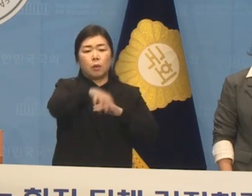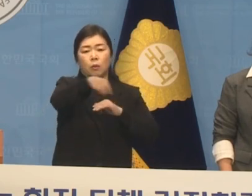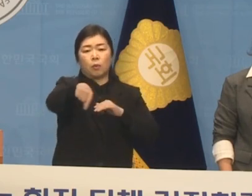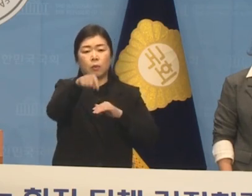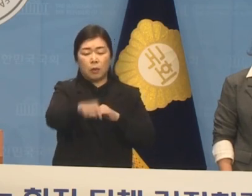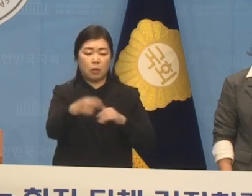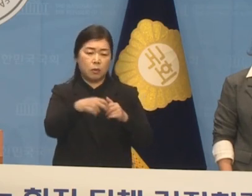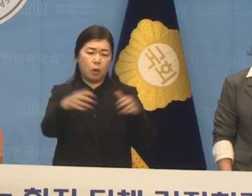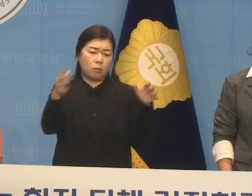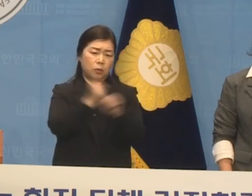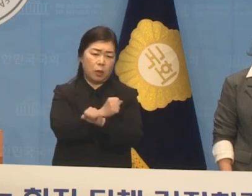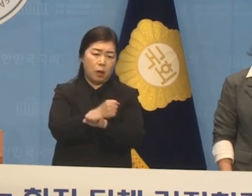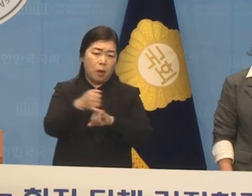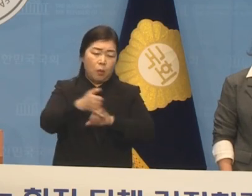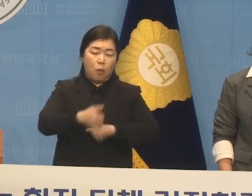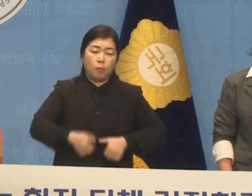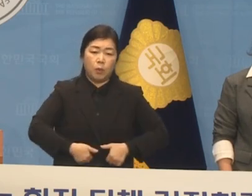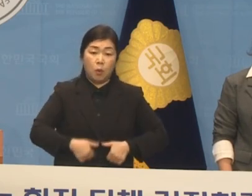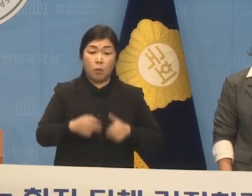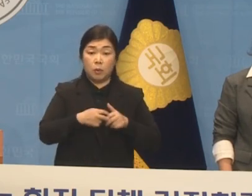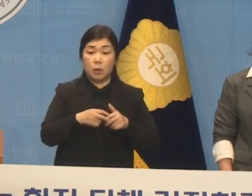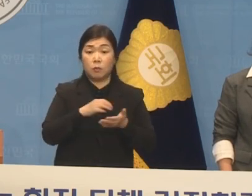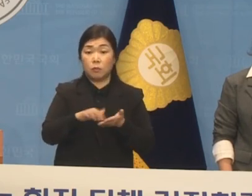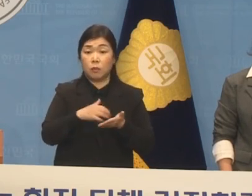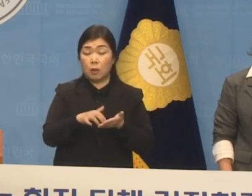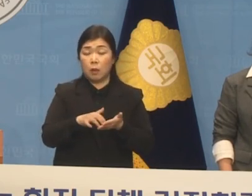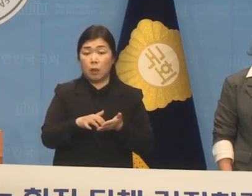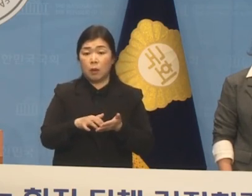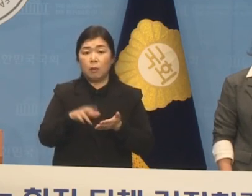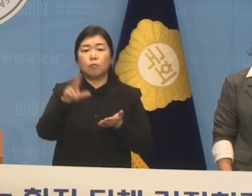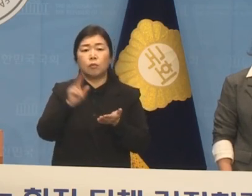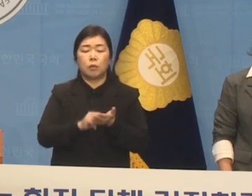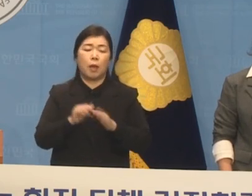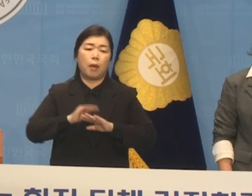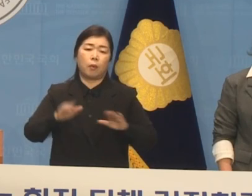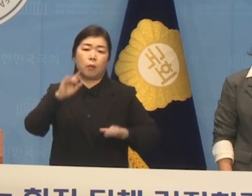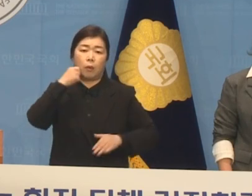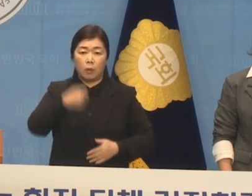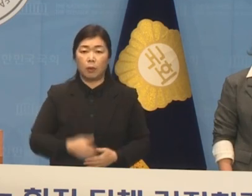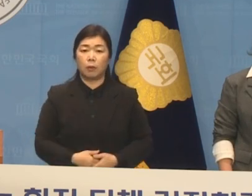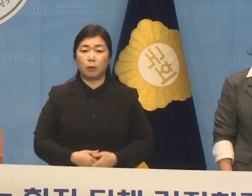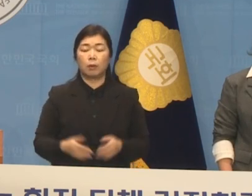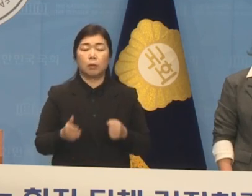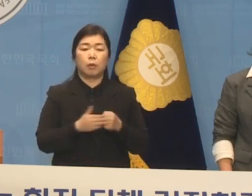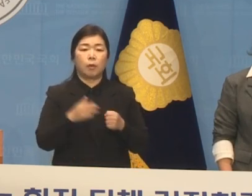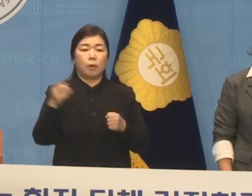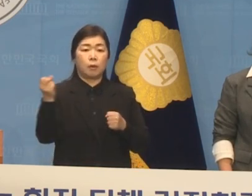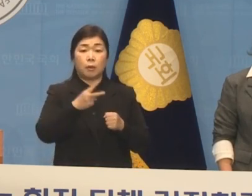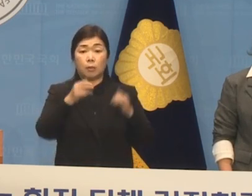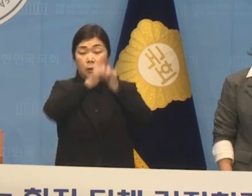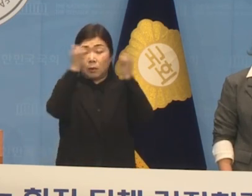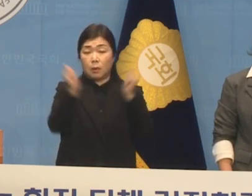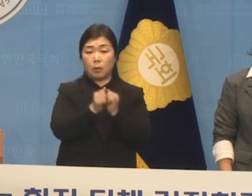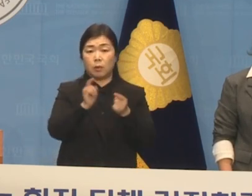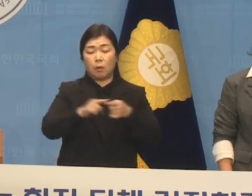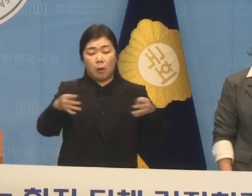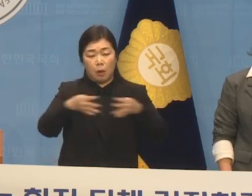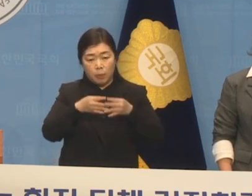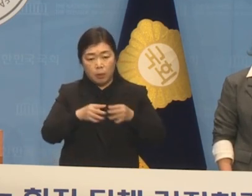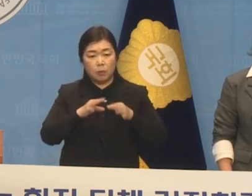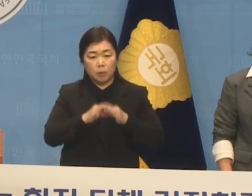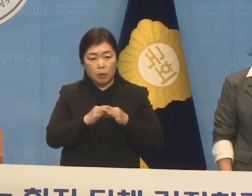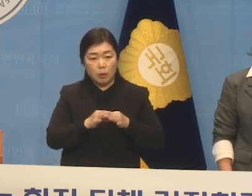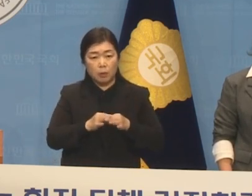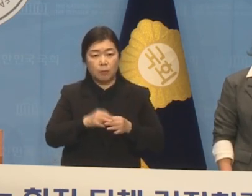붕괴 문제를 해결할 수 없습니다. 다시 한번 사회적 합의를 통해서 합리적인